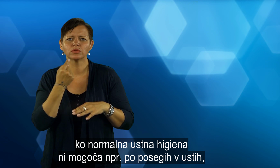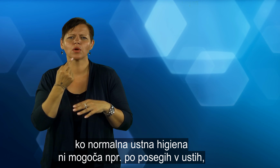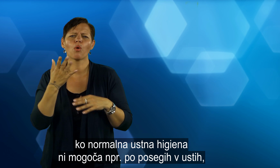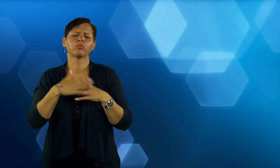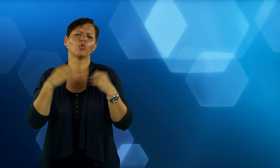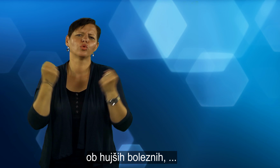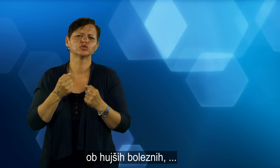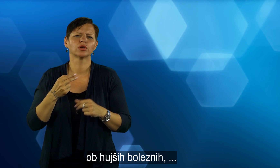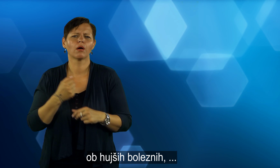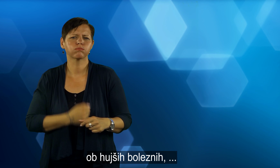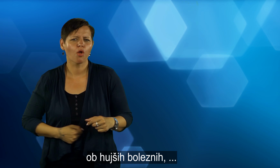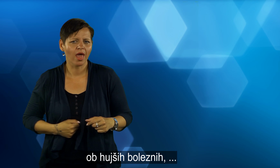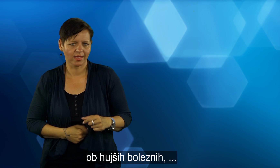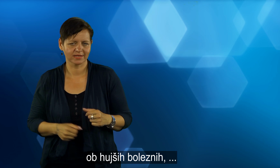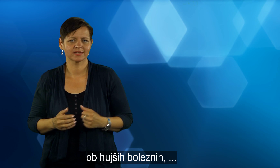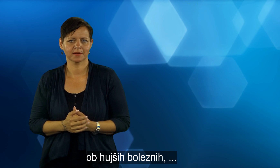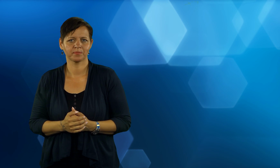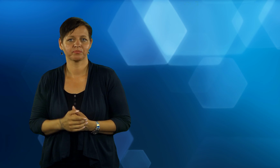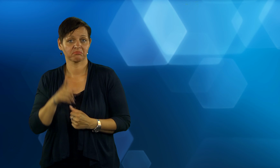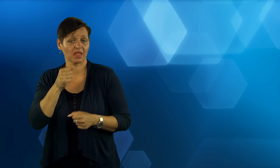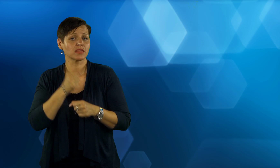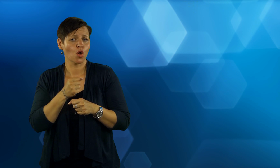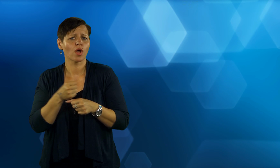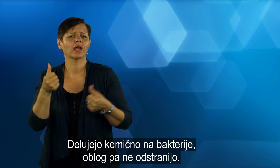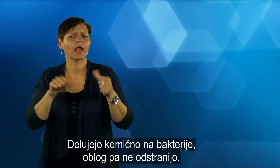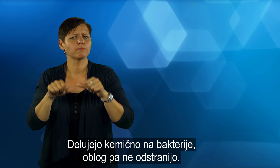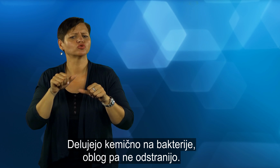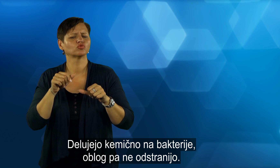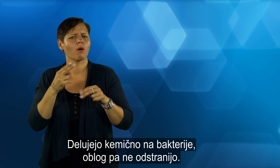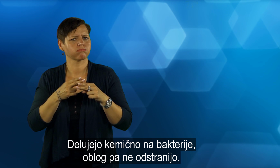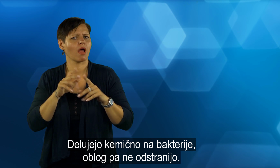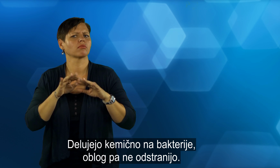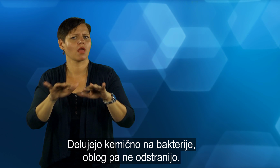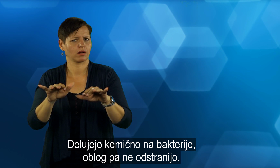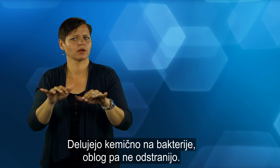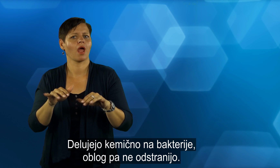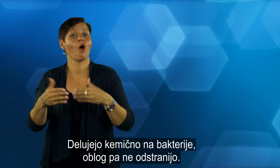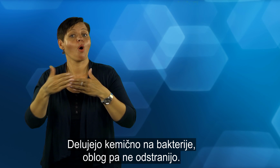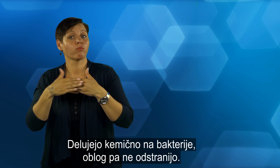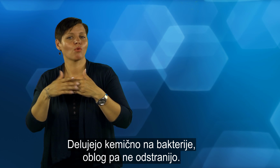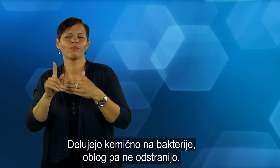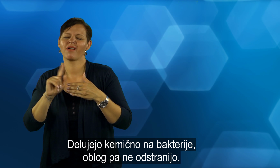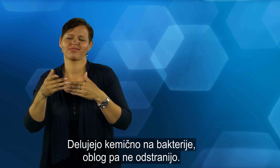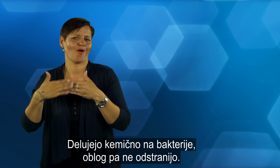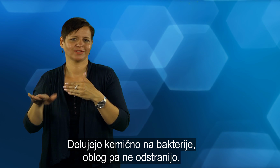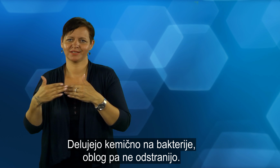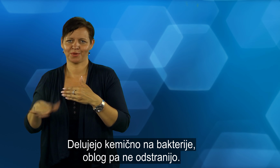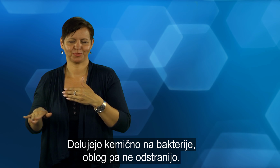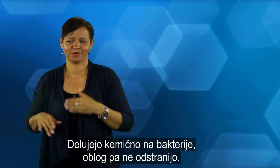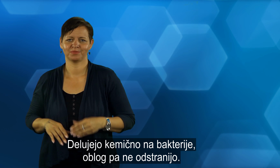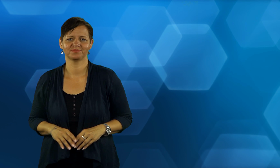boleznih. Delujejo kemično na bakterije, oblog pa ne odstranijo.